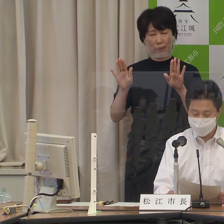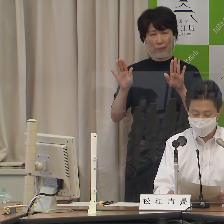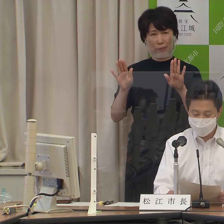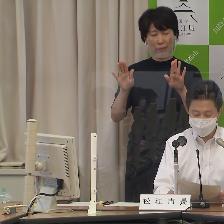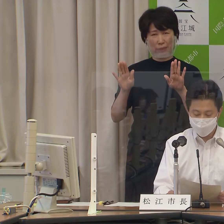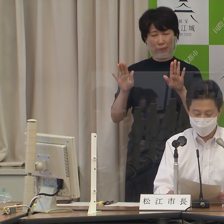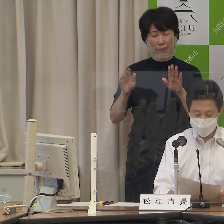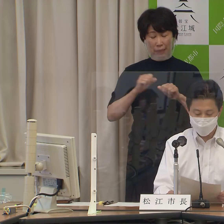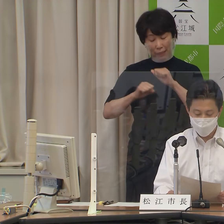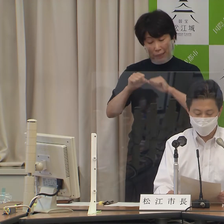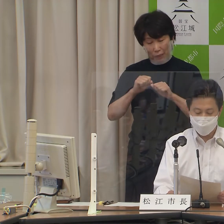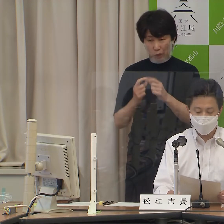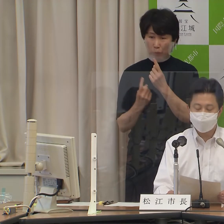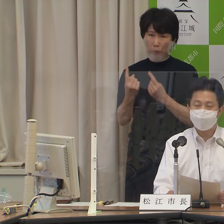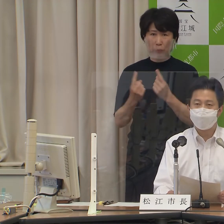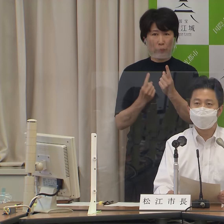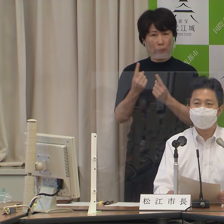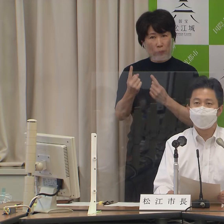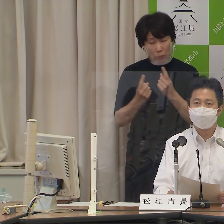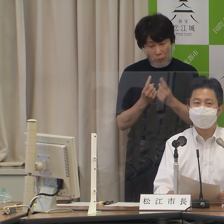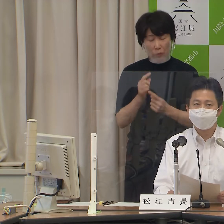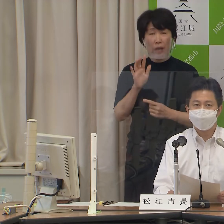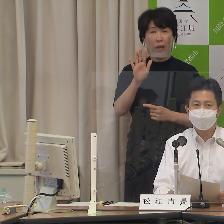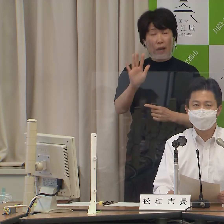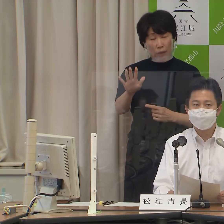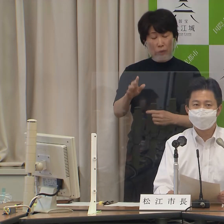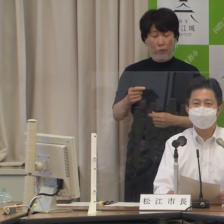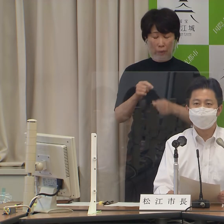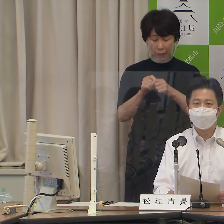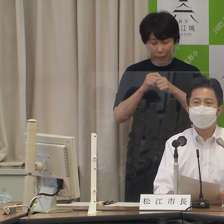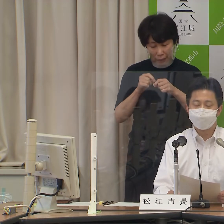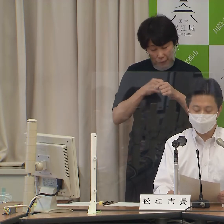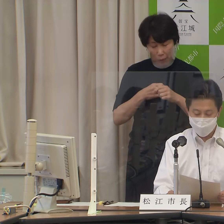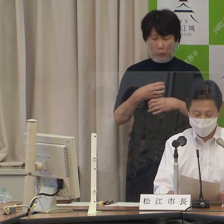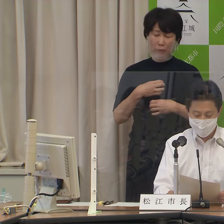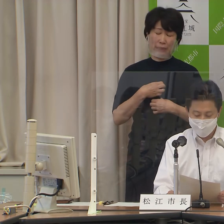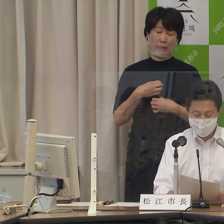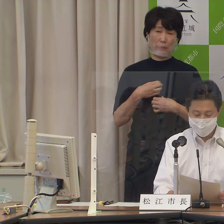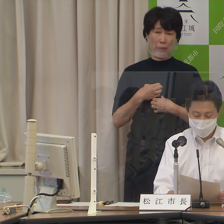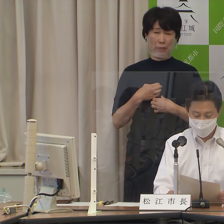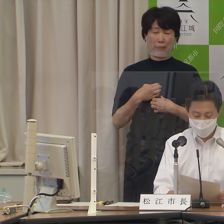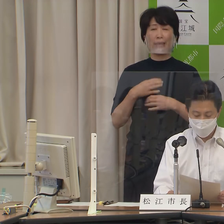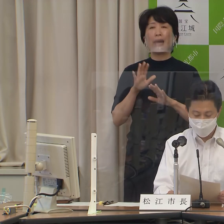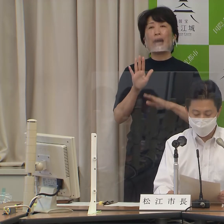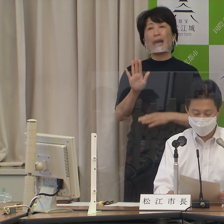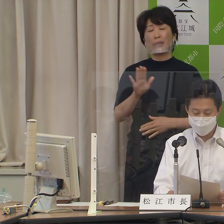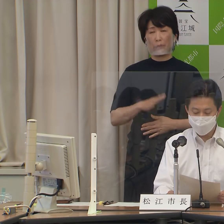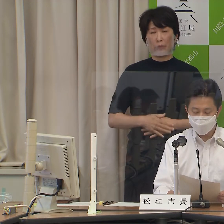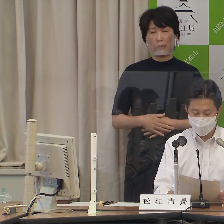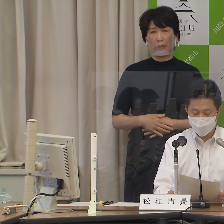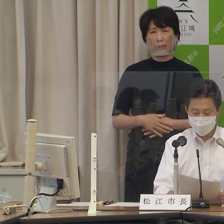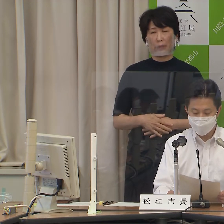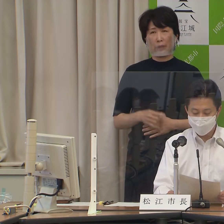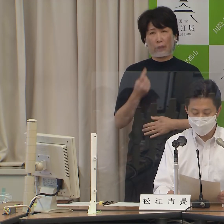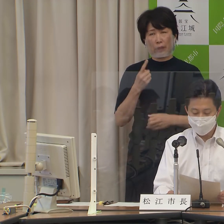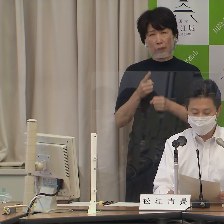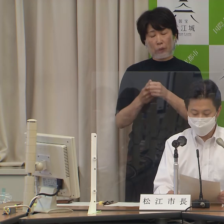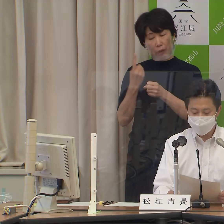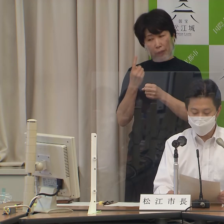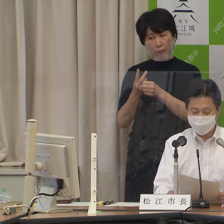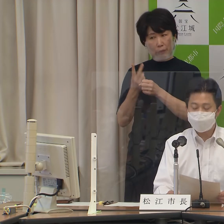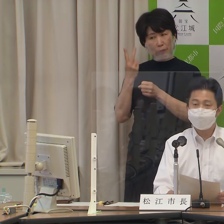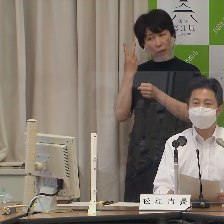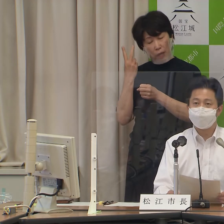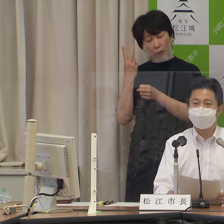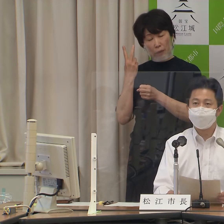り、感染のリスクも高まることが想定され、現に本市では昨年、一昨年とも夏